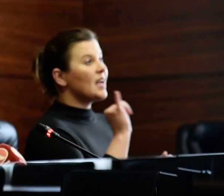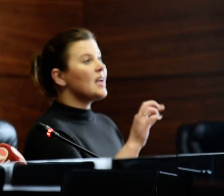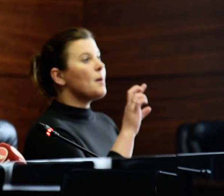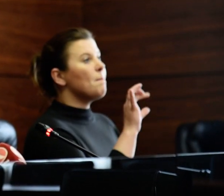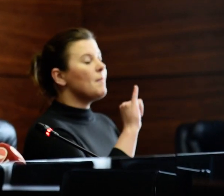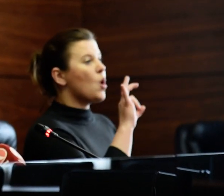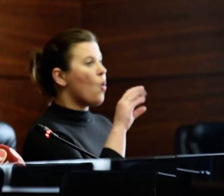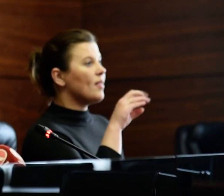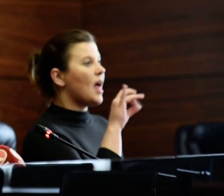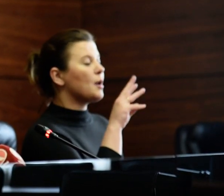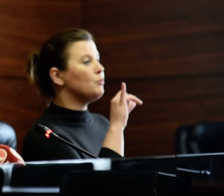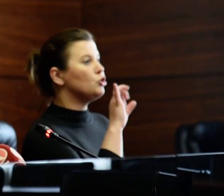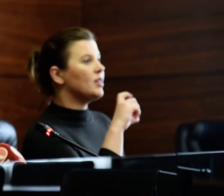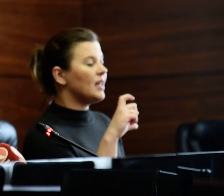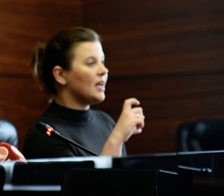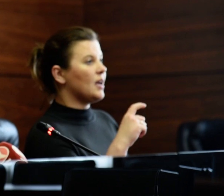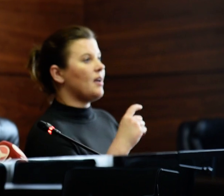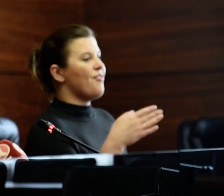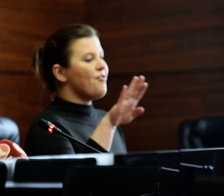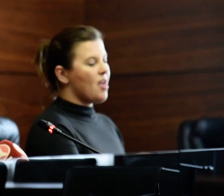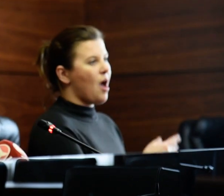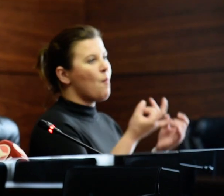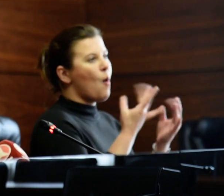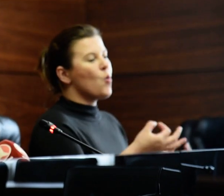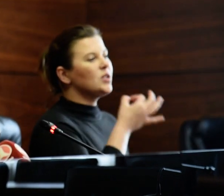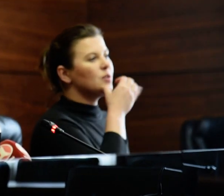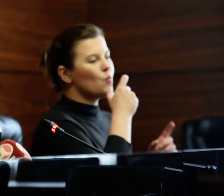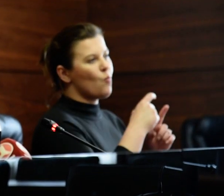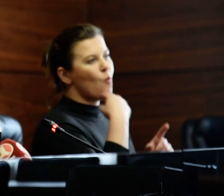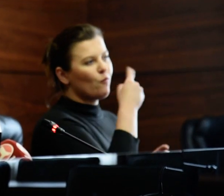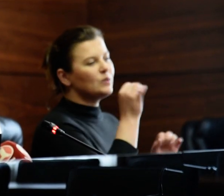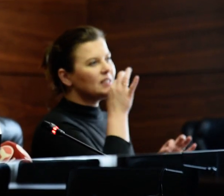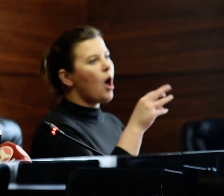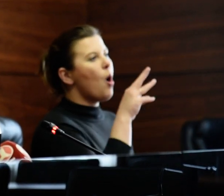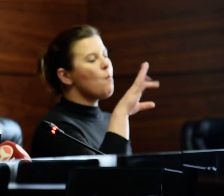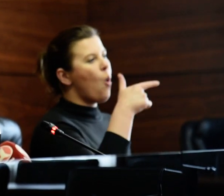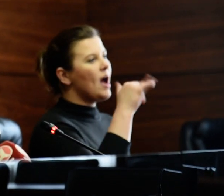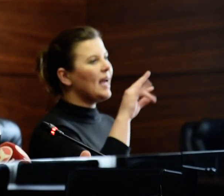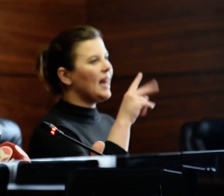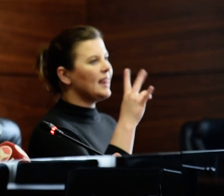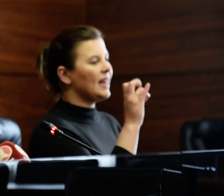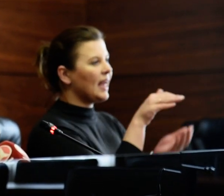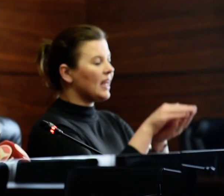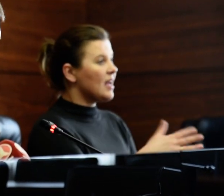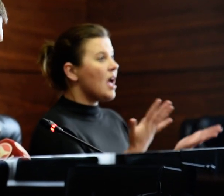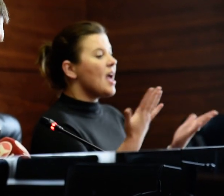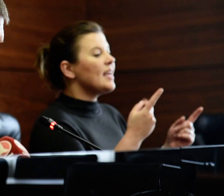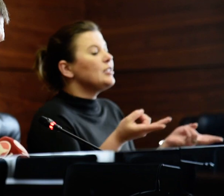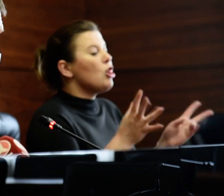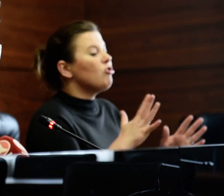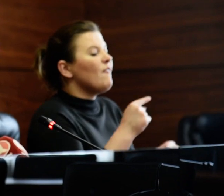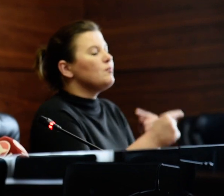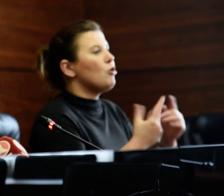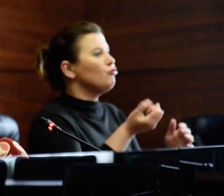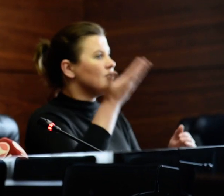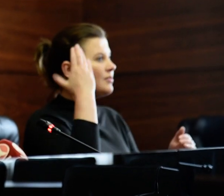біотермічних ям, або простою мовою, як називають, скотомогильників, умовно кажучи, так, які ще залишилися спадщину ще